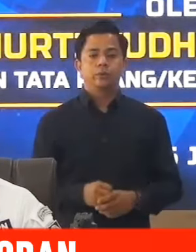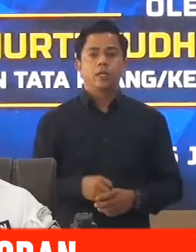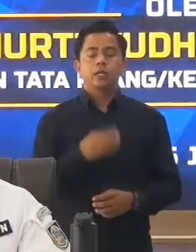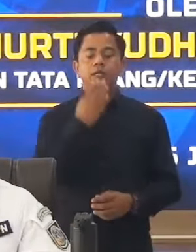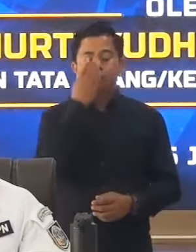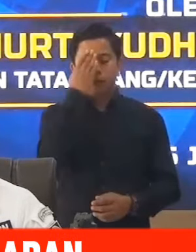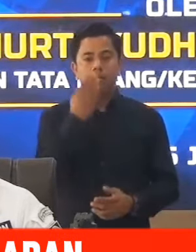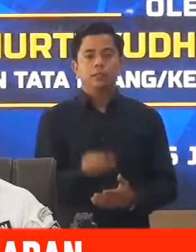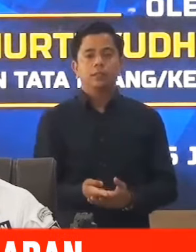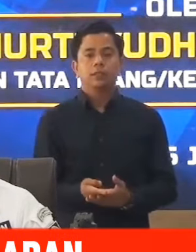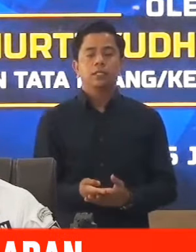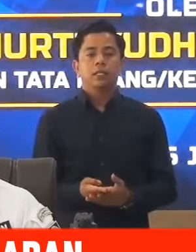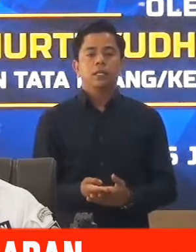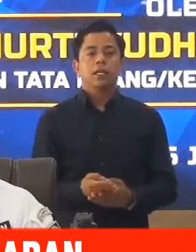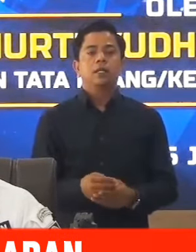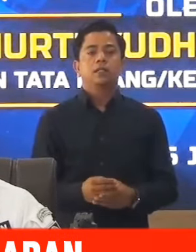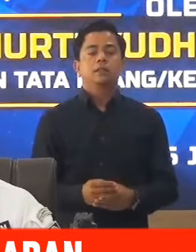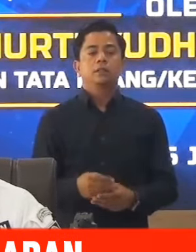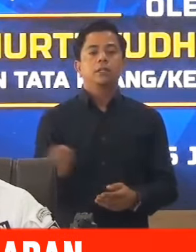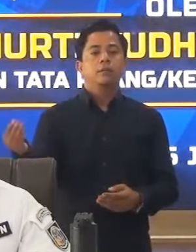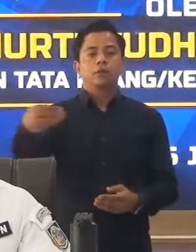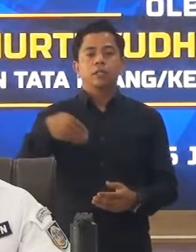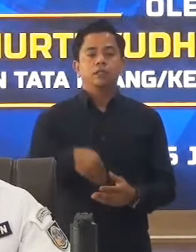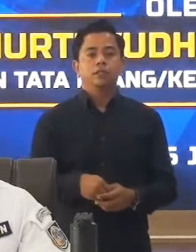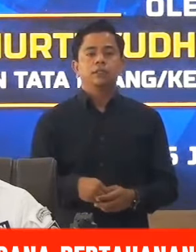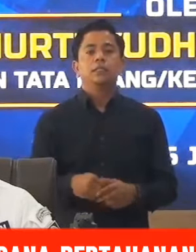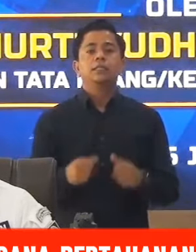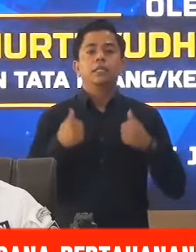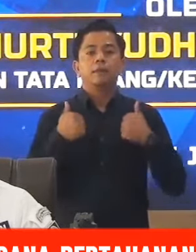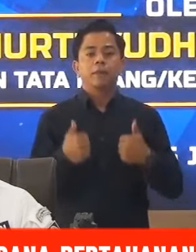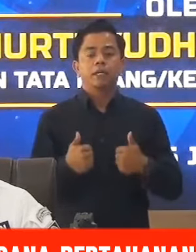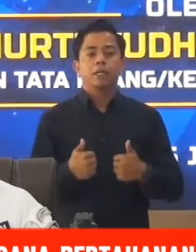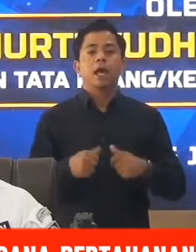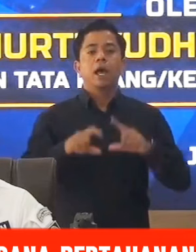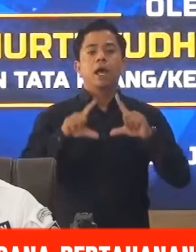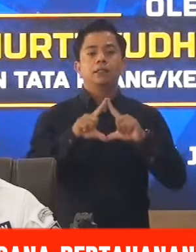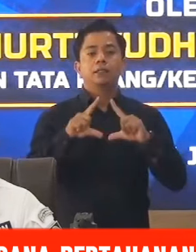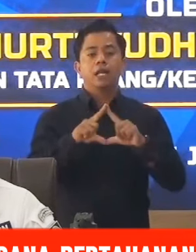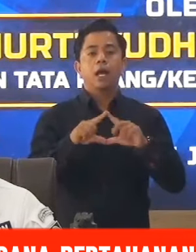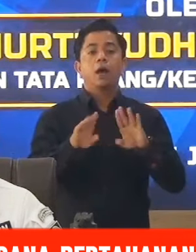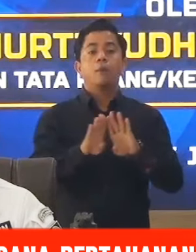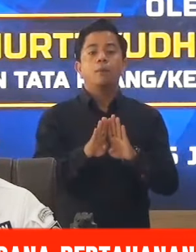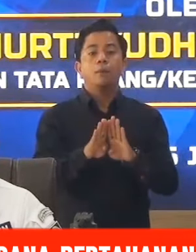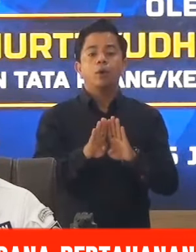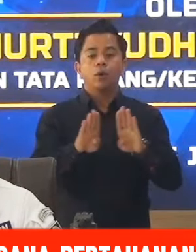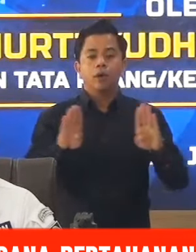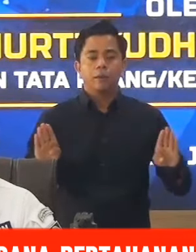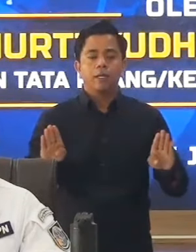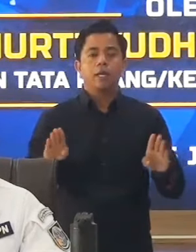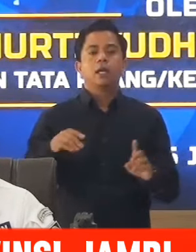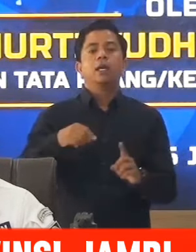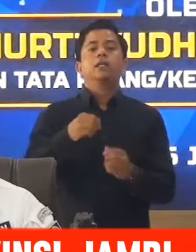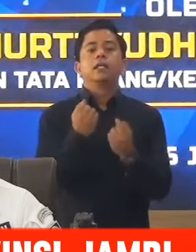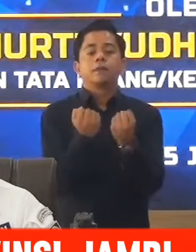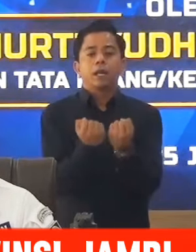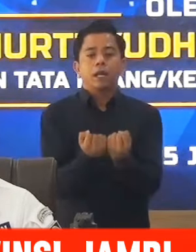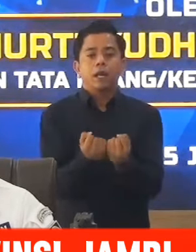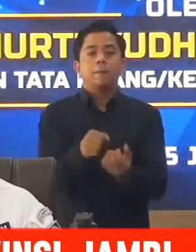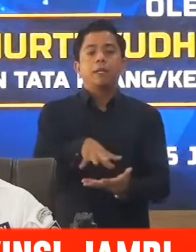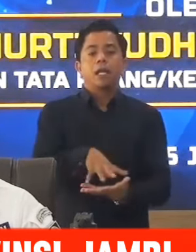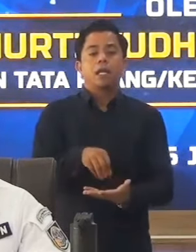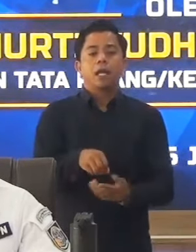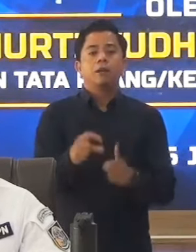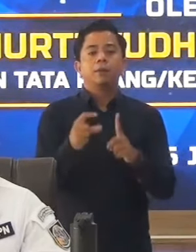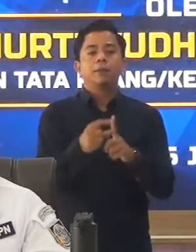sambutan, laporan sekaligus kesiapan acara pengungkapan tindak pidana pertanahan di